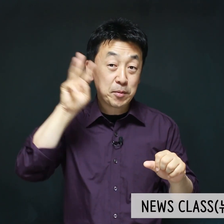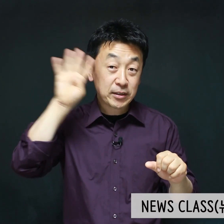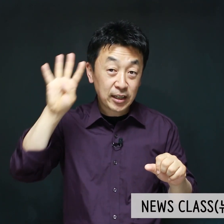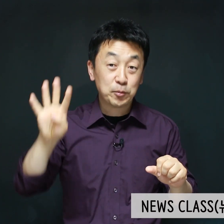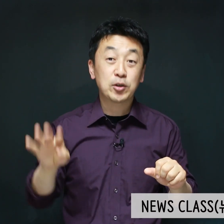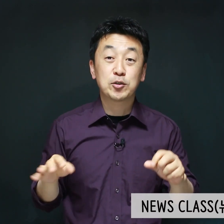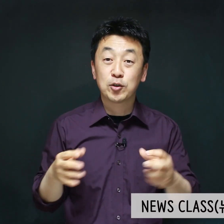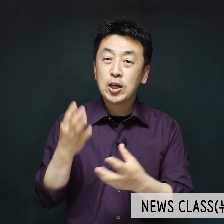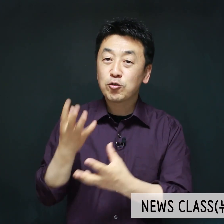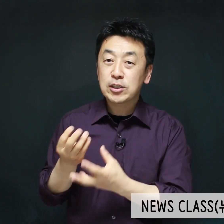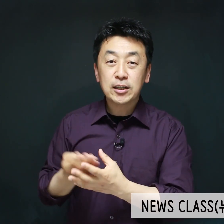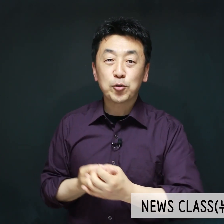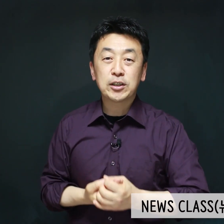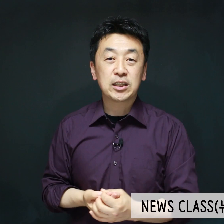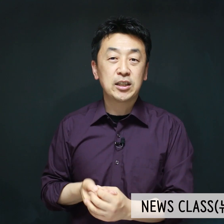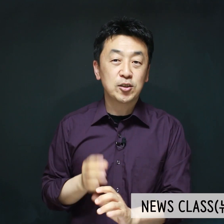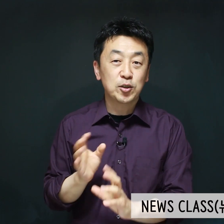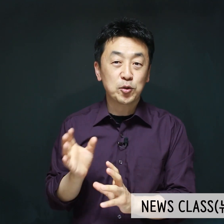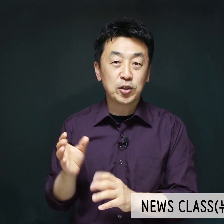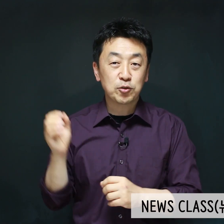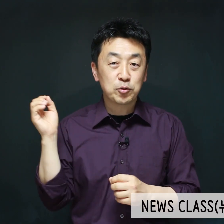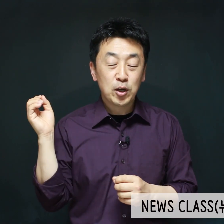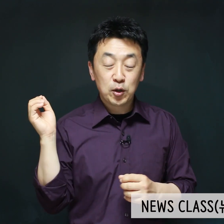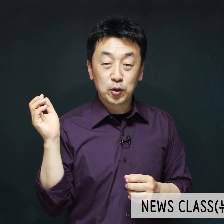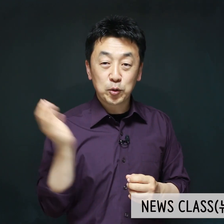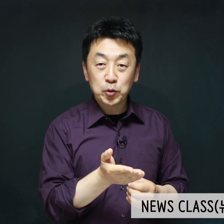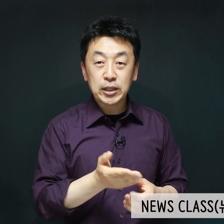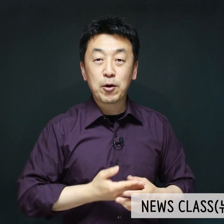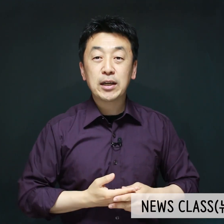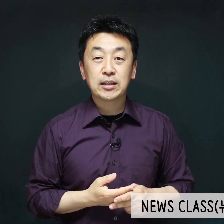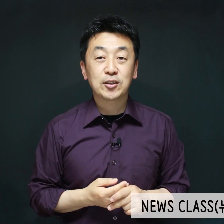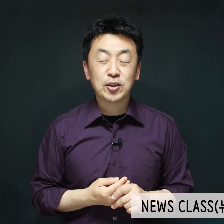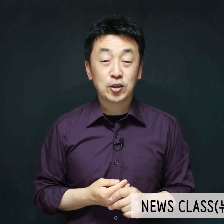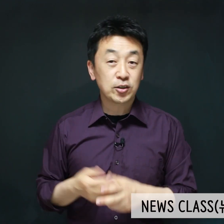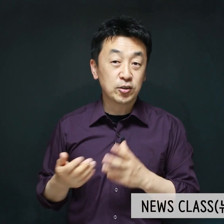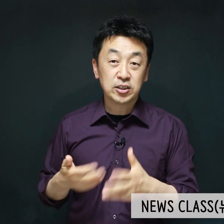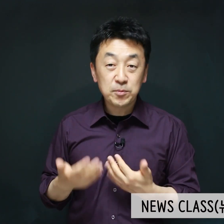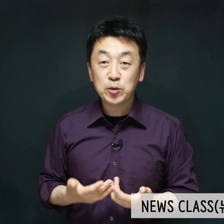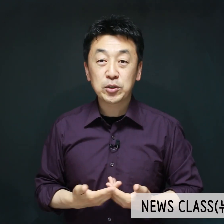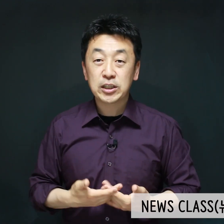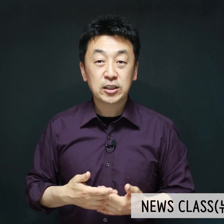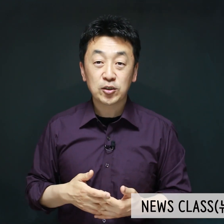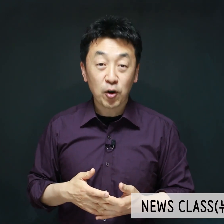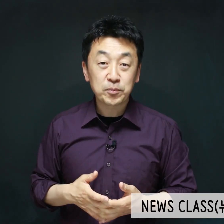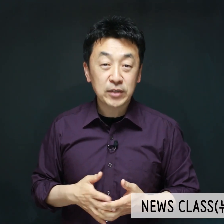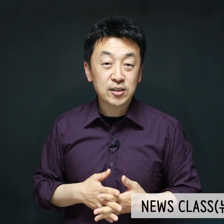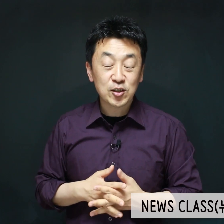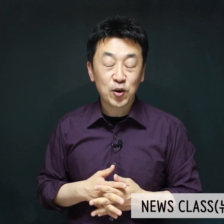3박 4일 이런 식으로 숫자가 나올 때는 기계적인 통역의 속도가 나와야 되는 거죠. 여기서는 의미론이라는 거는 없겠죠.